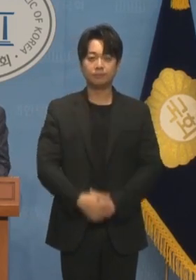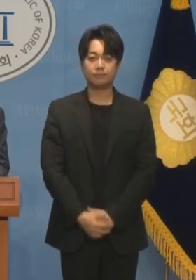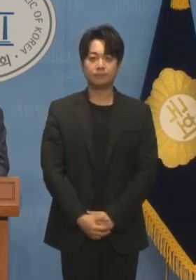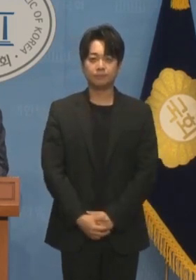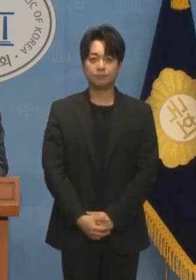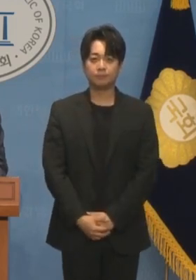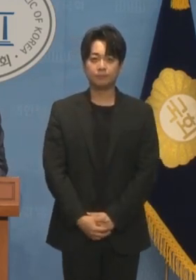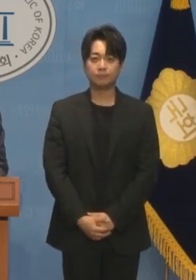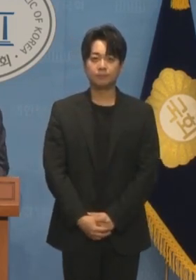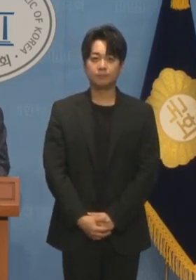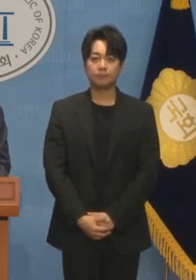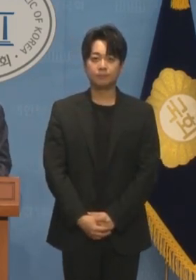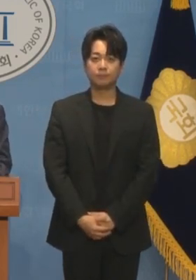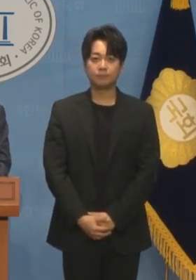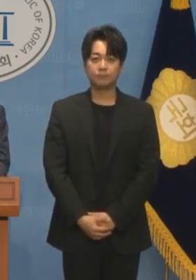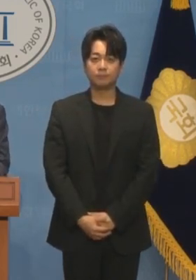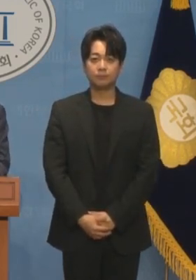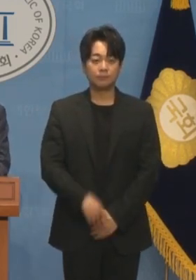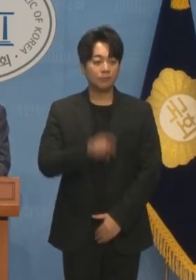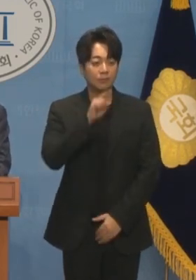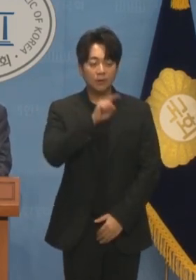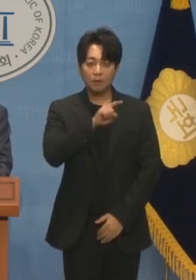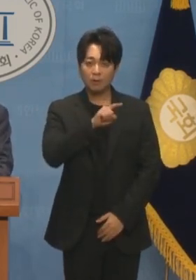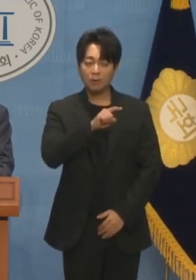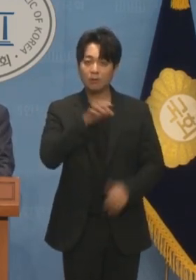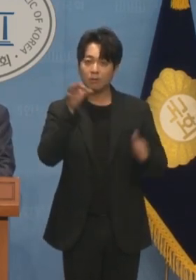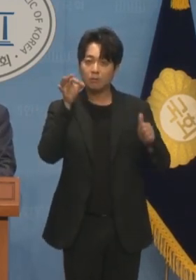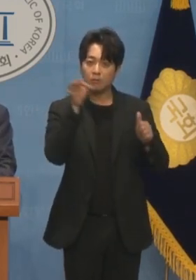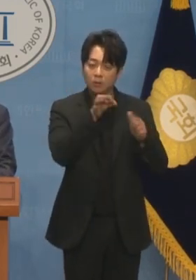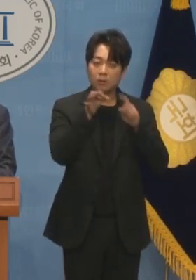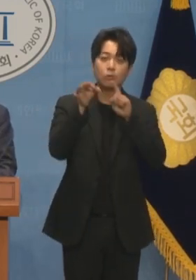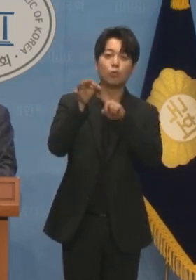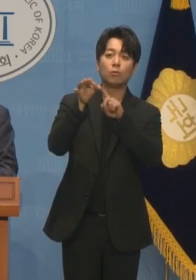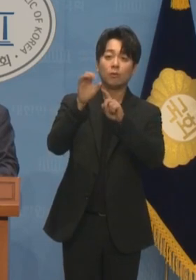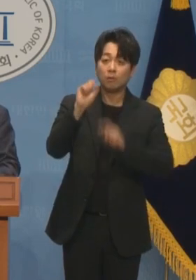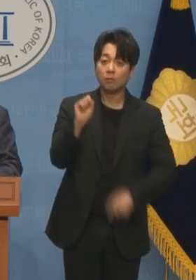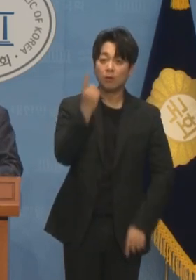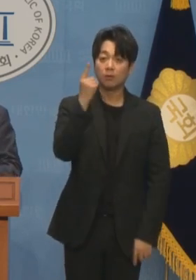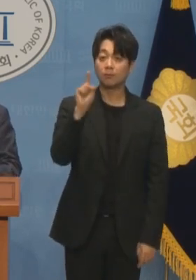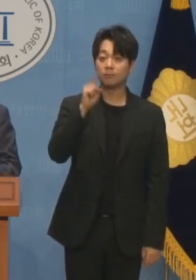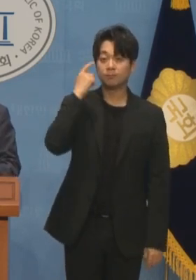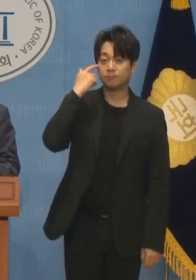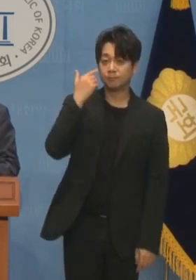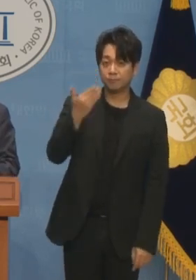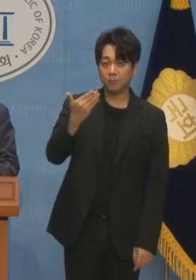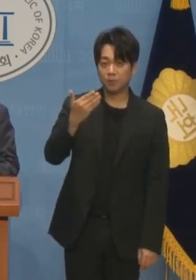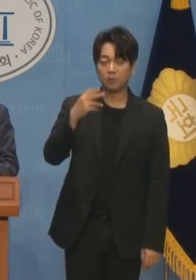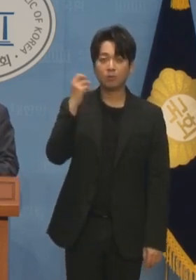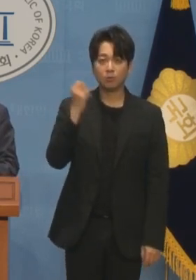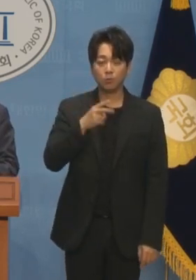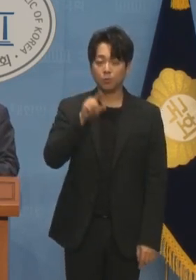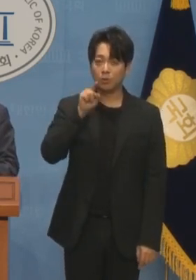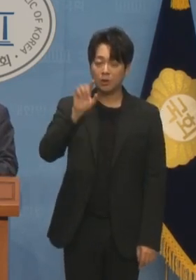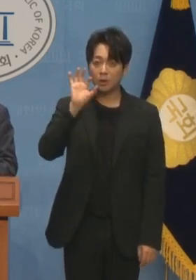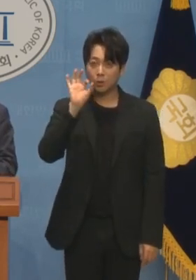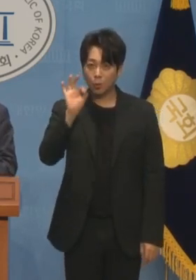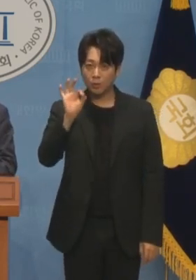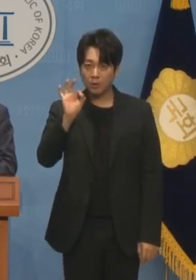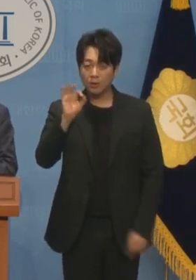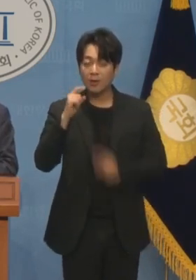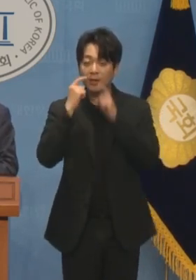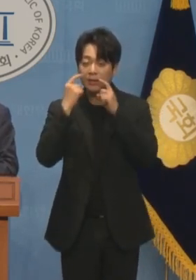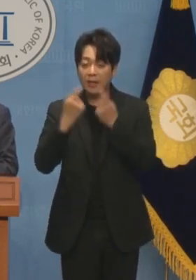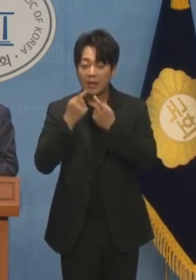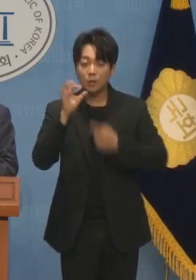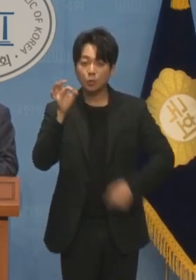그런 비용은 대체 어디에서 지출이 되었으며 그 비용이 사비인지